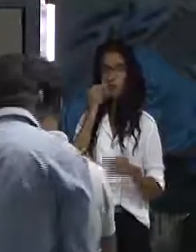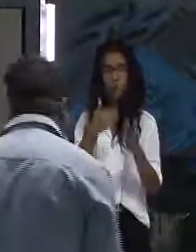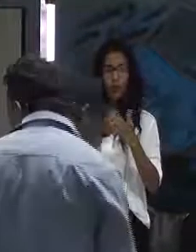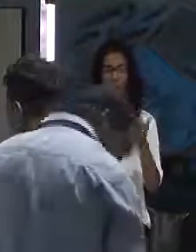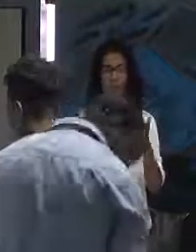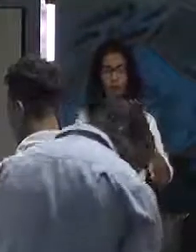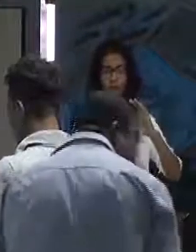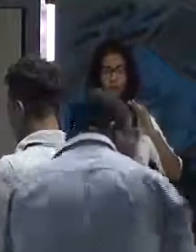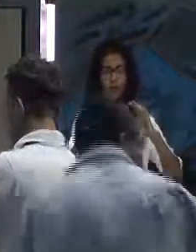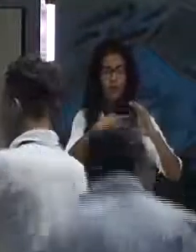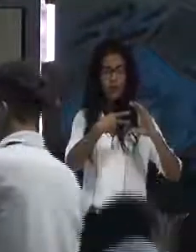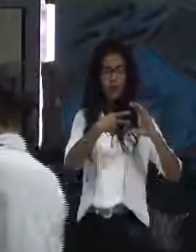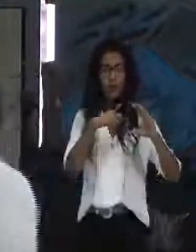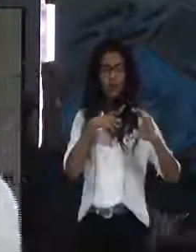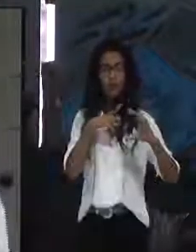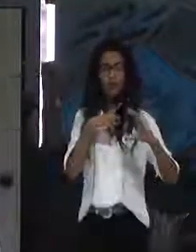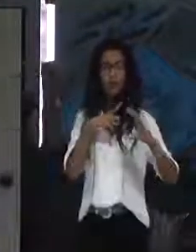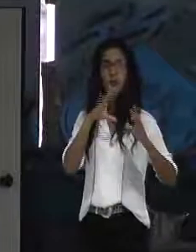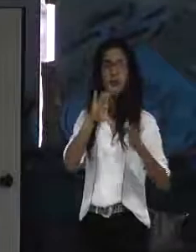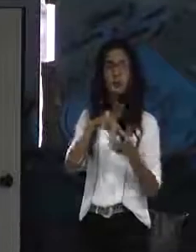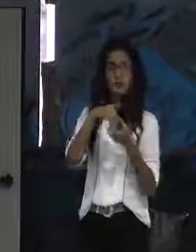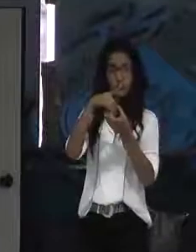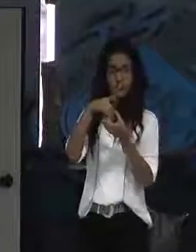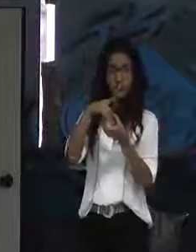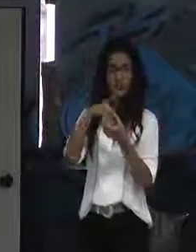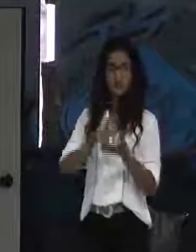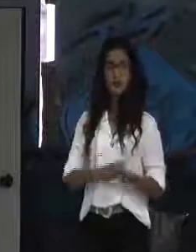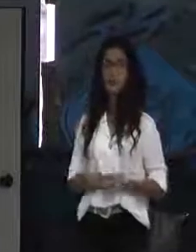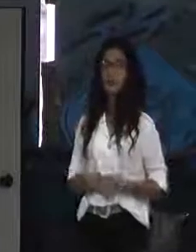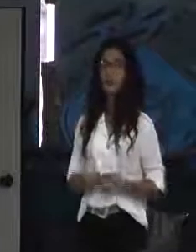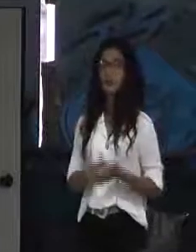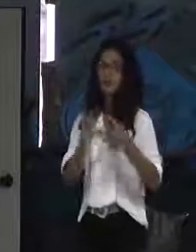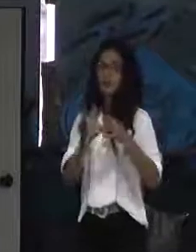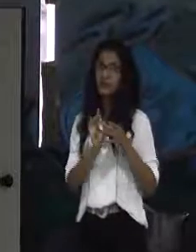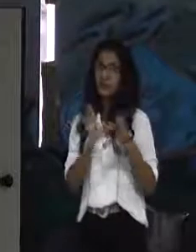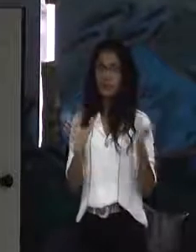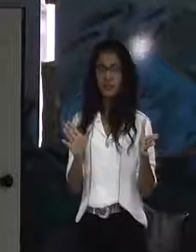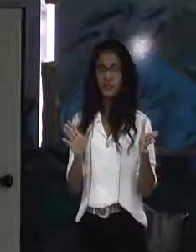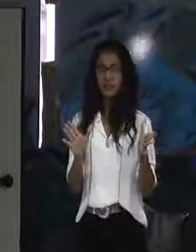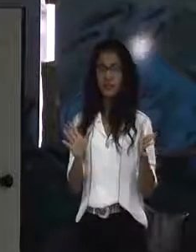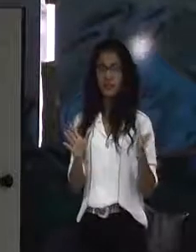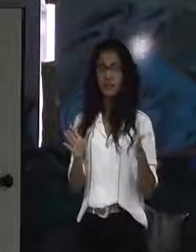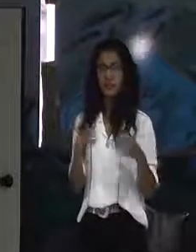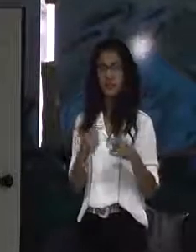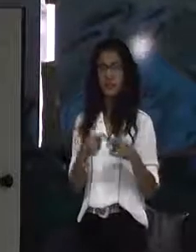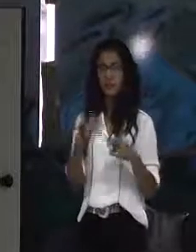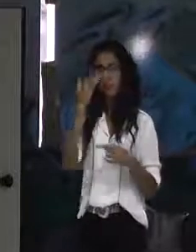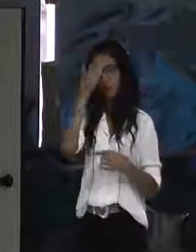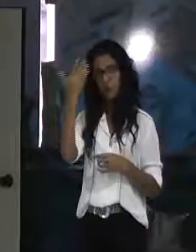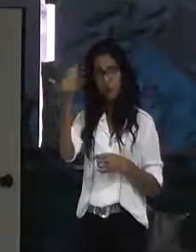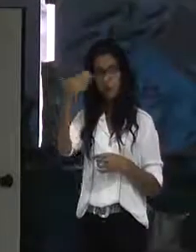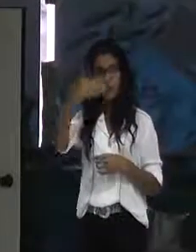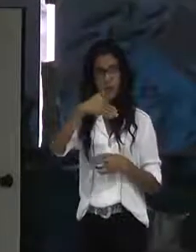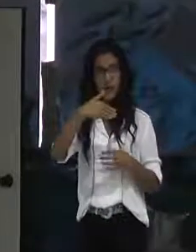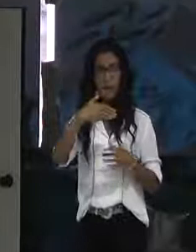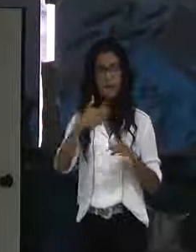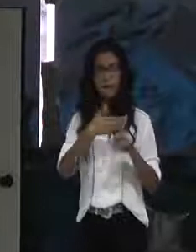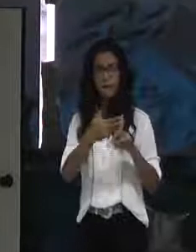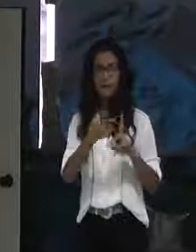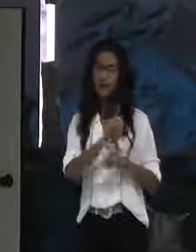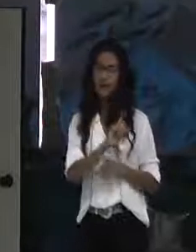Vereadores, espaço da democracia, espaço da liberdade, porque aqui ninguém vem agredir ninguém, nós viemos